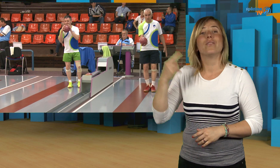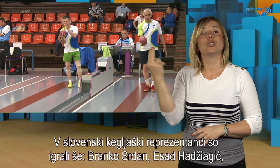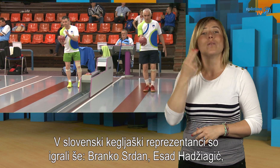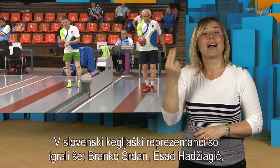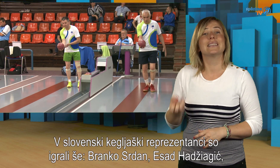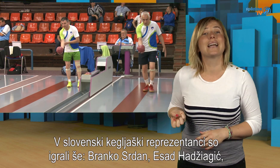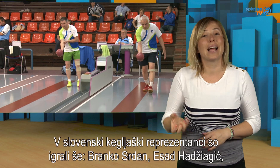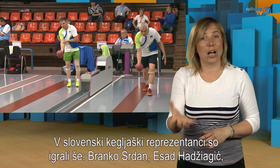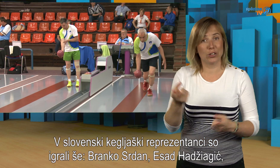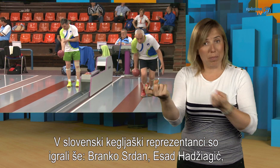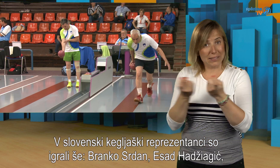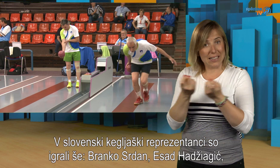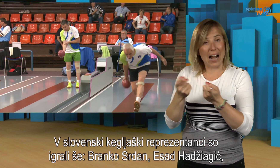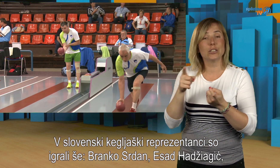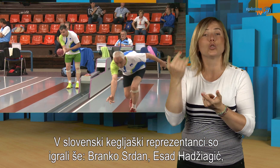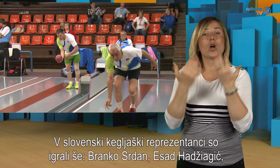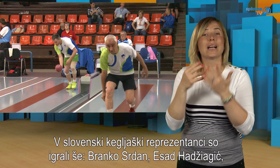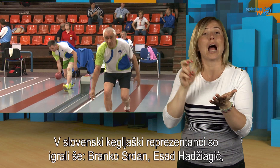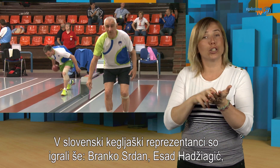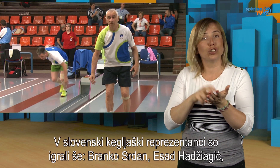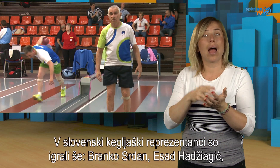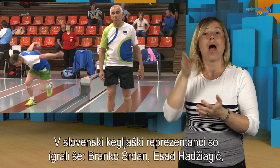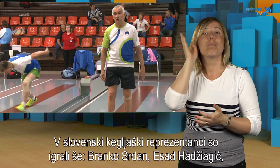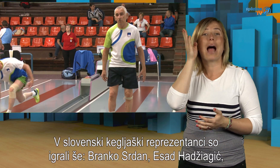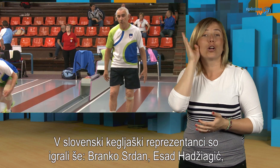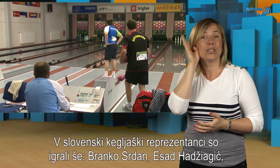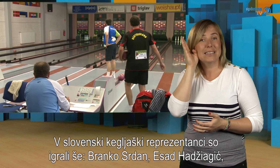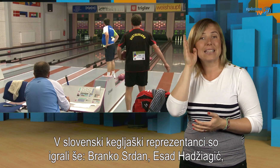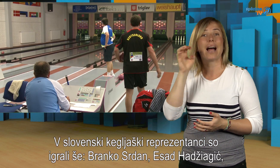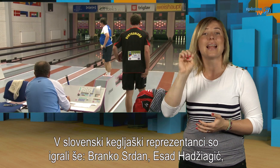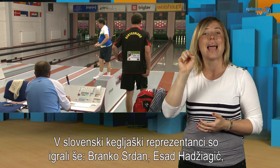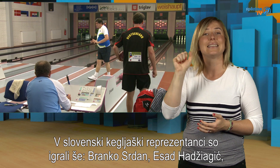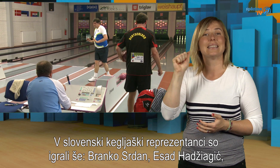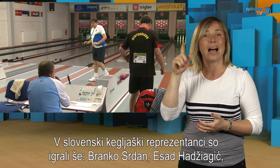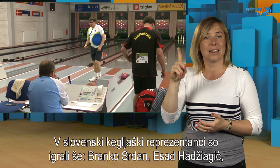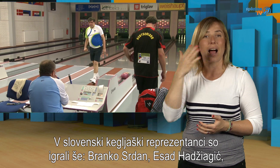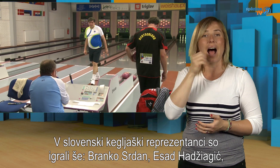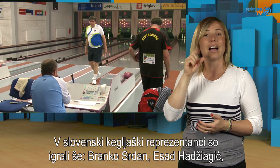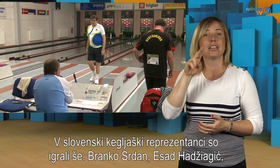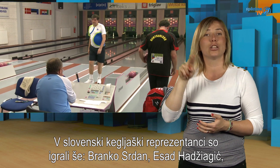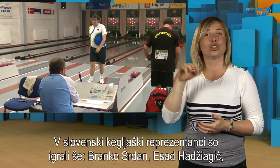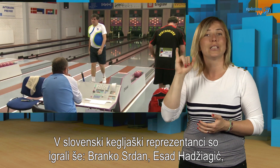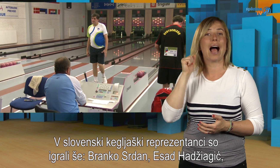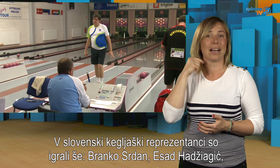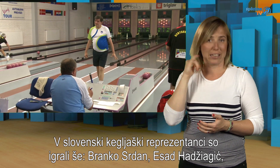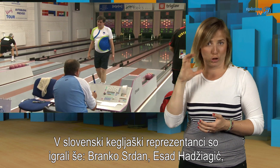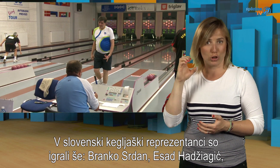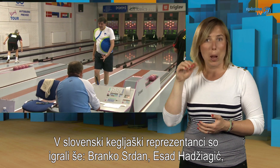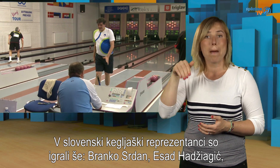V slovenski kegljaški reprezentanci so igrali še Branko Srdan, Esad Hadžiagić, Milan Marolt